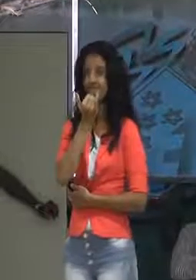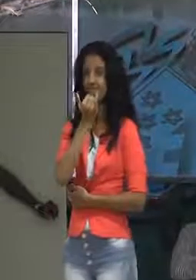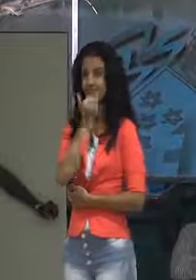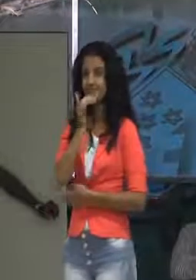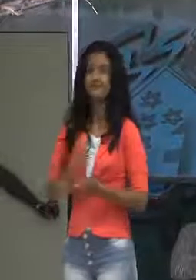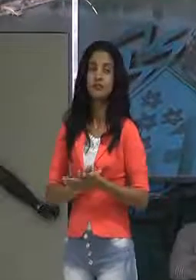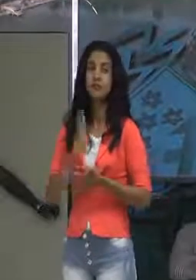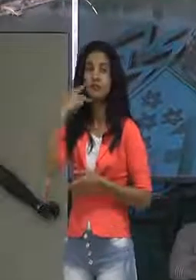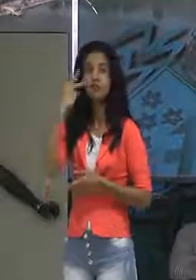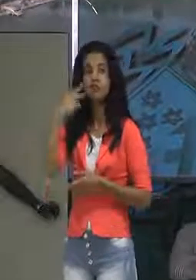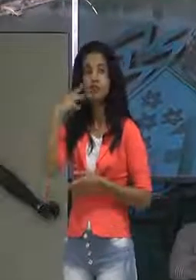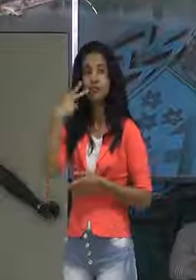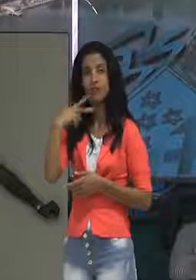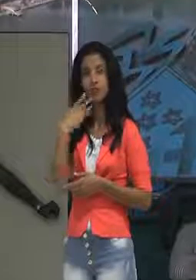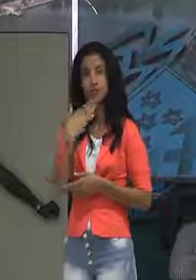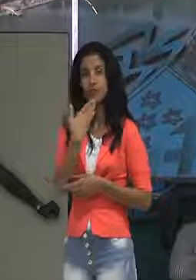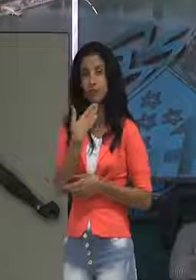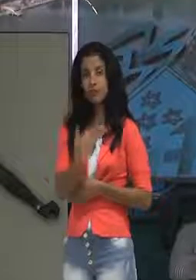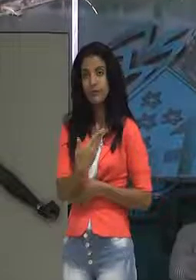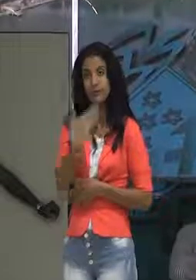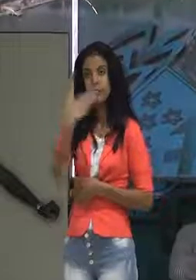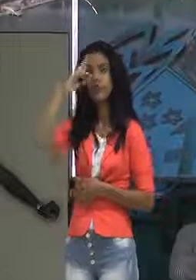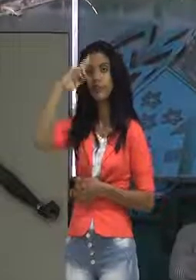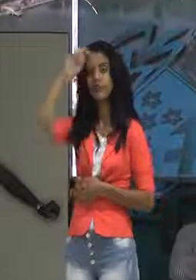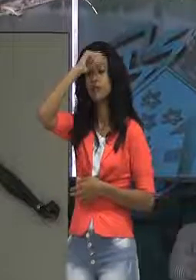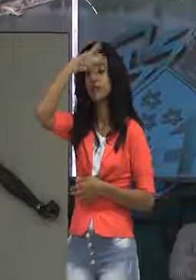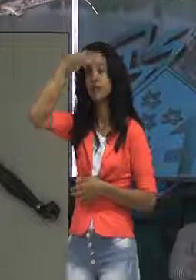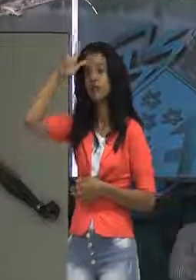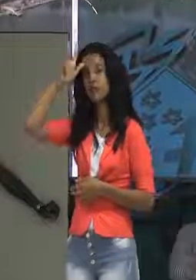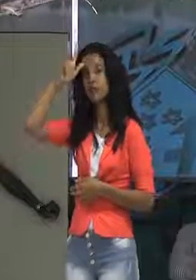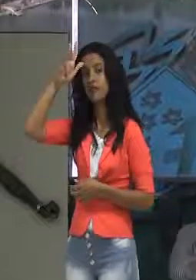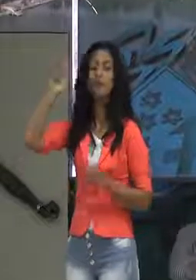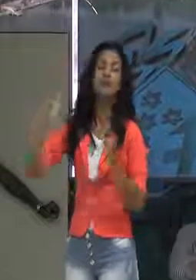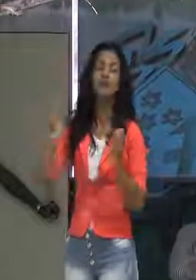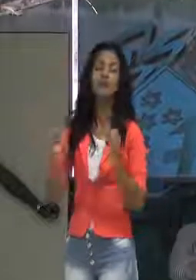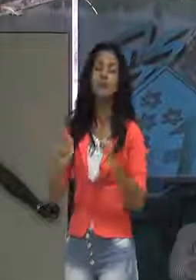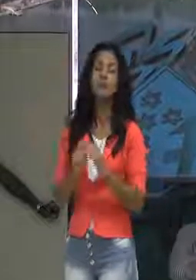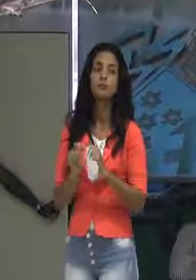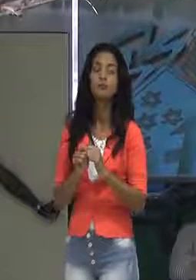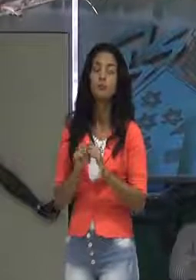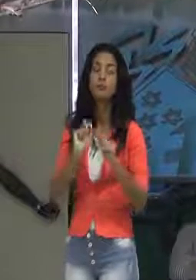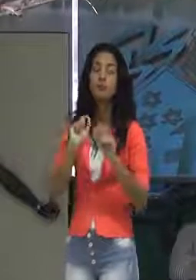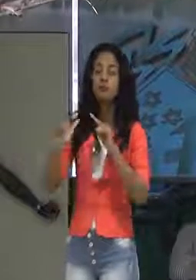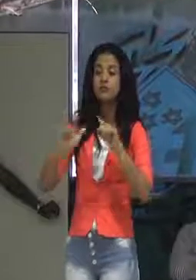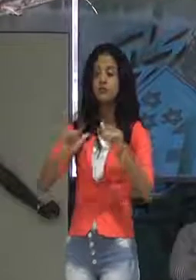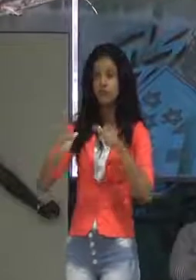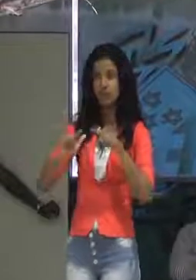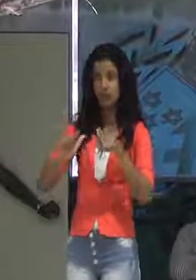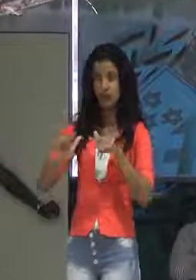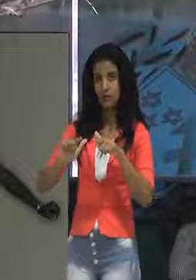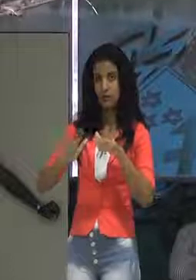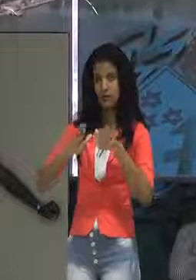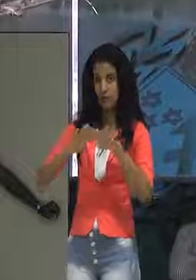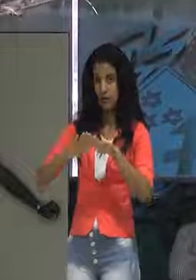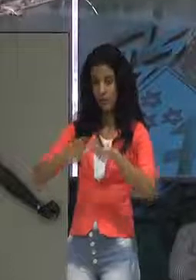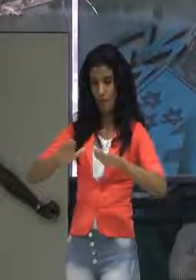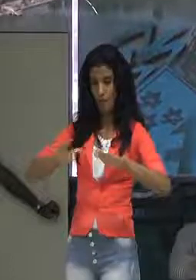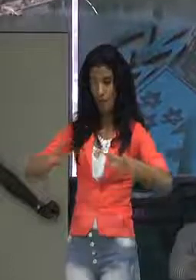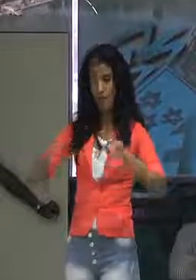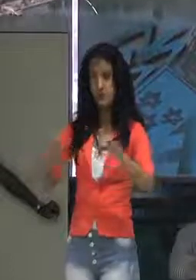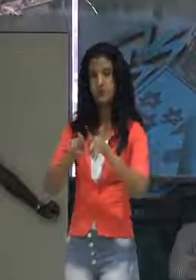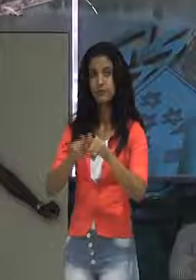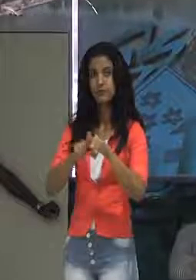que subscreve, indica ao excelentíssimo prefeito, no sentido de executar serviços de terraplanagem, aplicação de